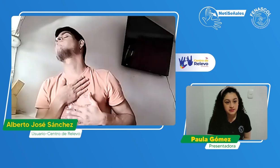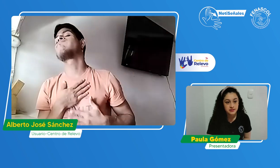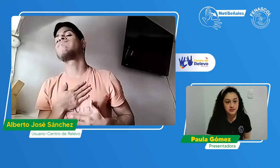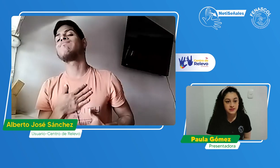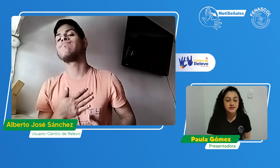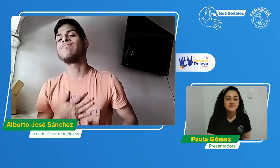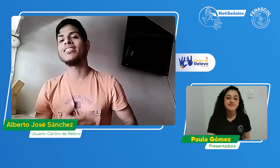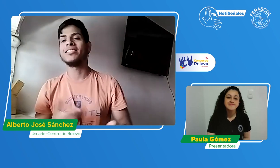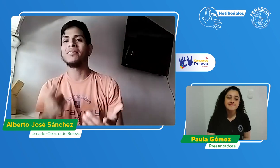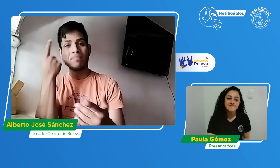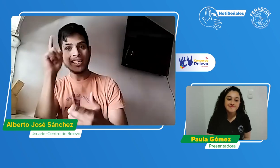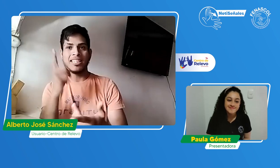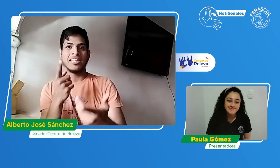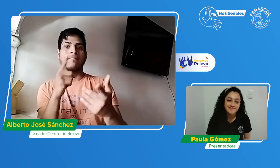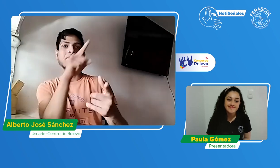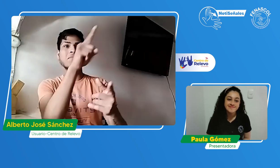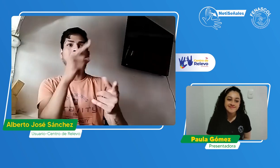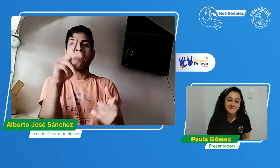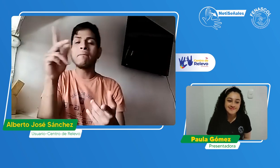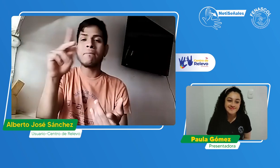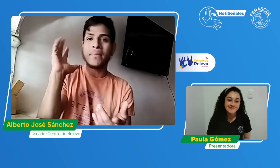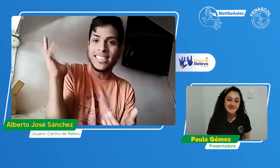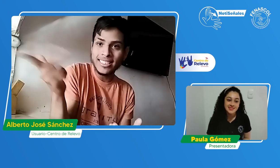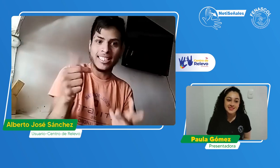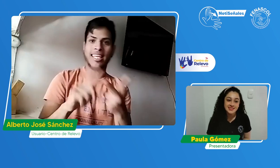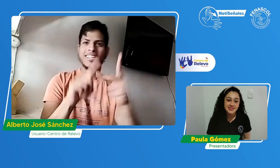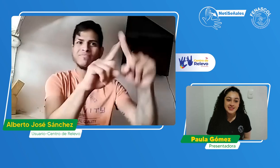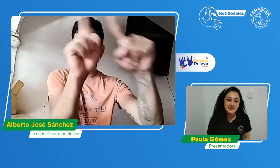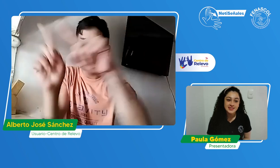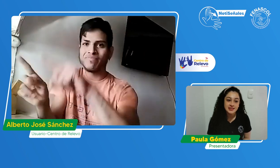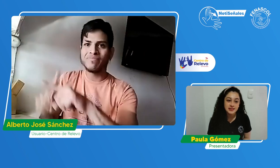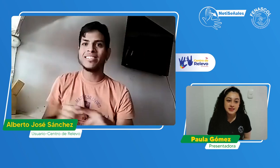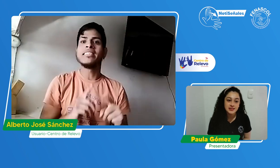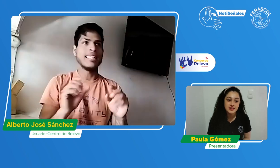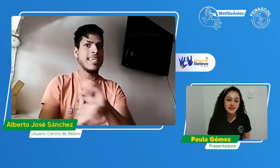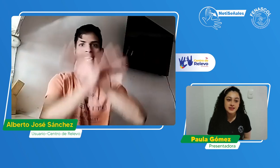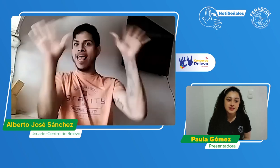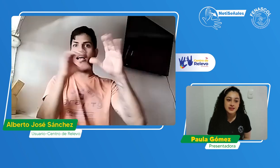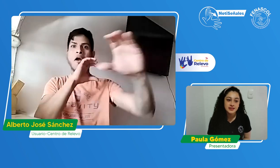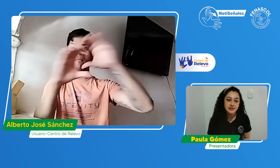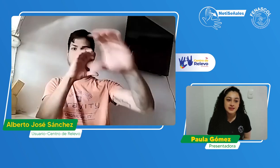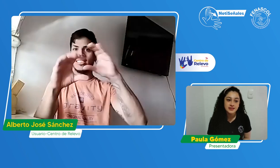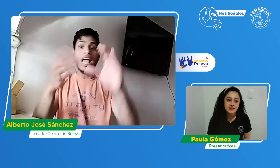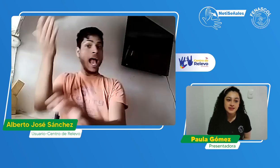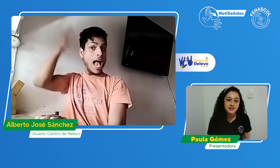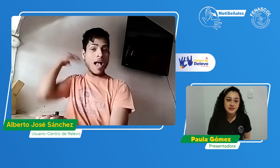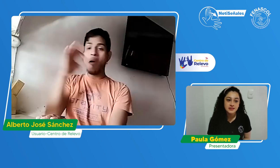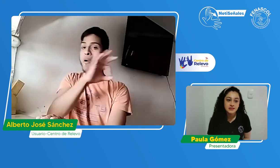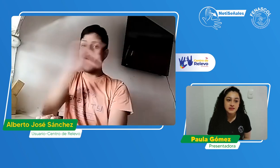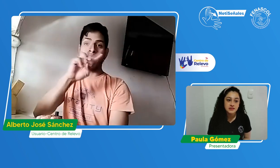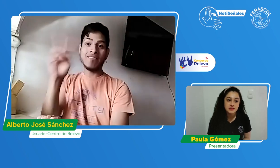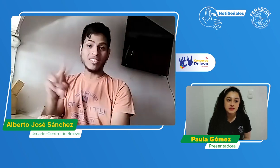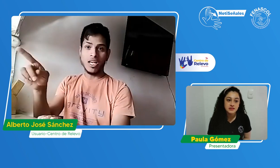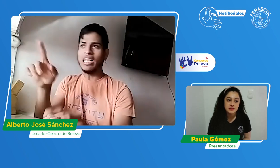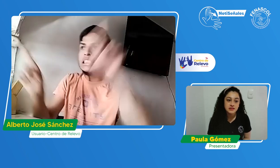que de verdad Nos permiten comunicarnos y quedar satisfechos con la información que recibimos y